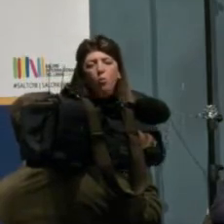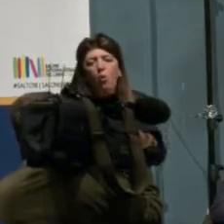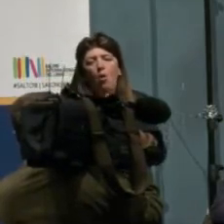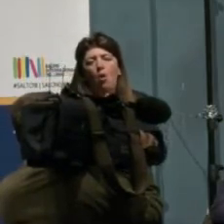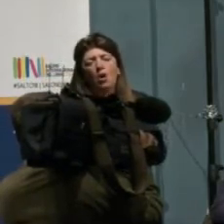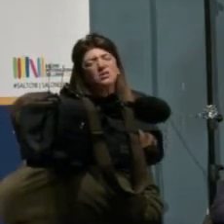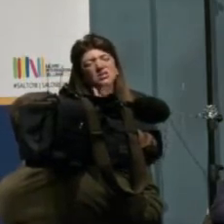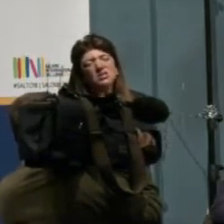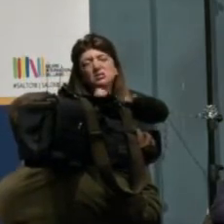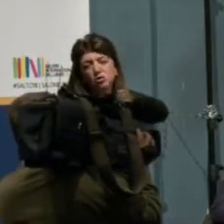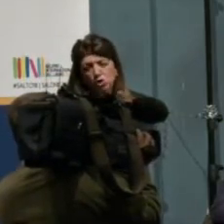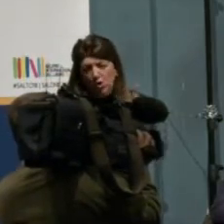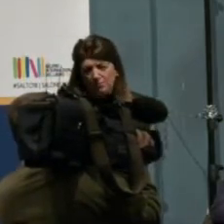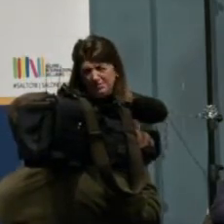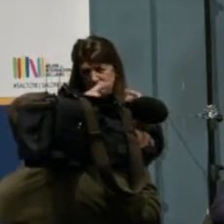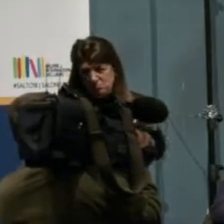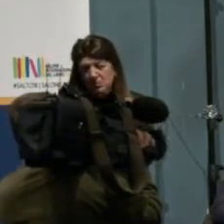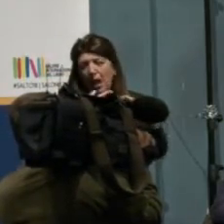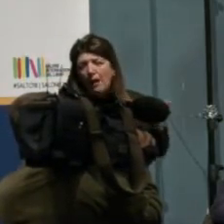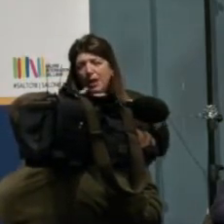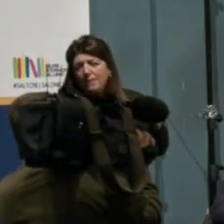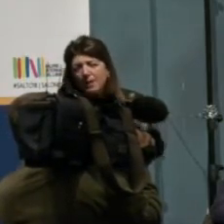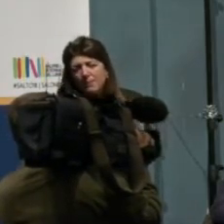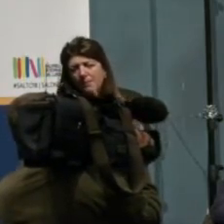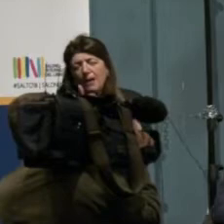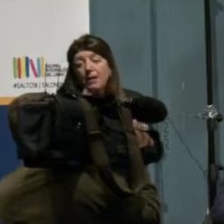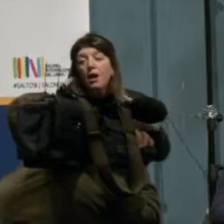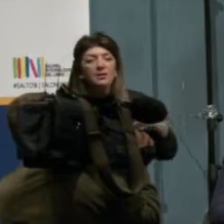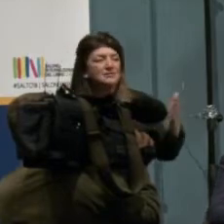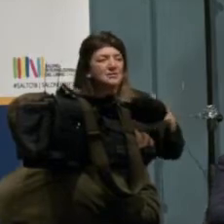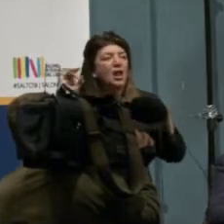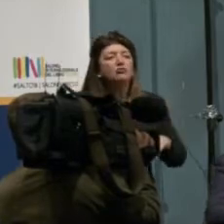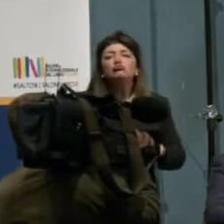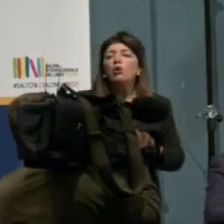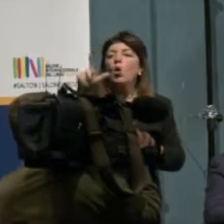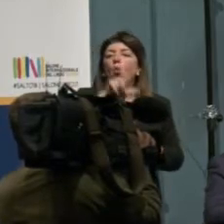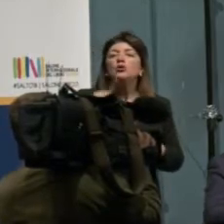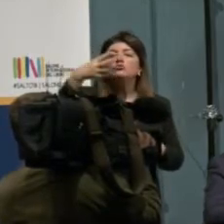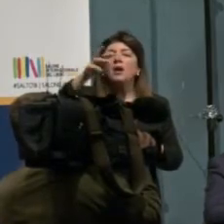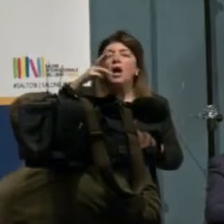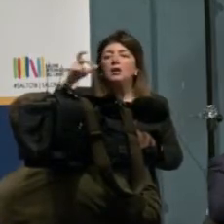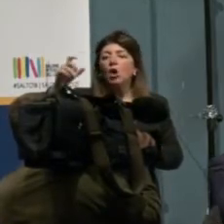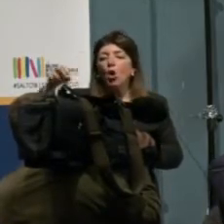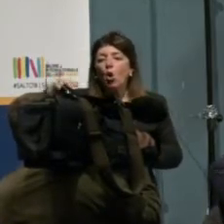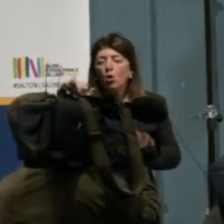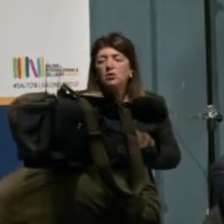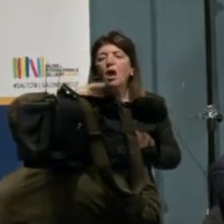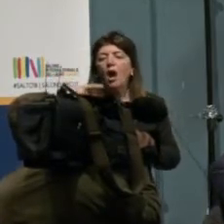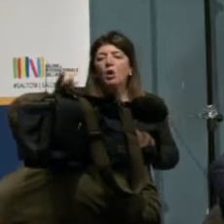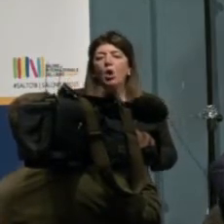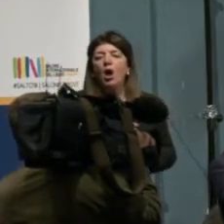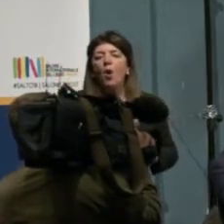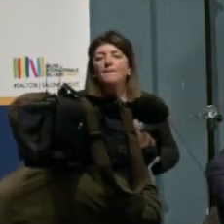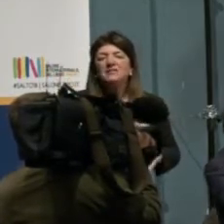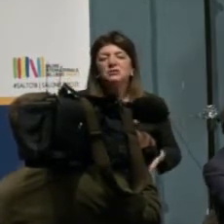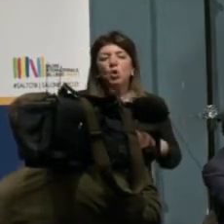queste ma ci sono anche persone in sala che che vorrei salutare c'è luigi manconi che come come prima con con la commissione diritti umani